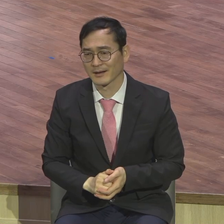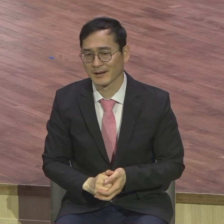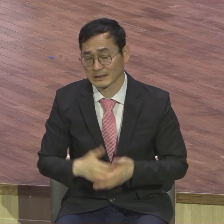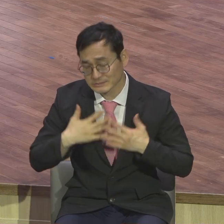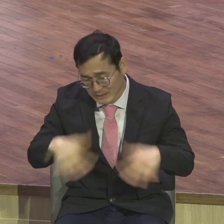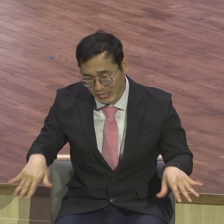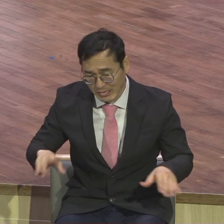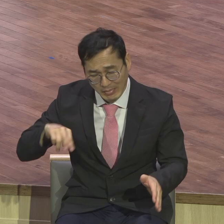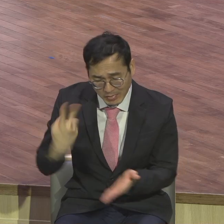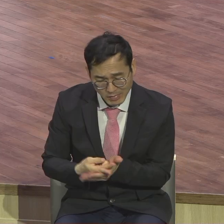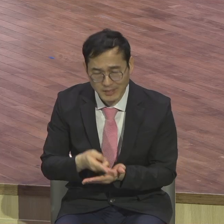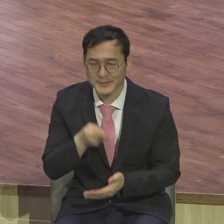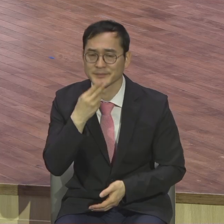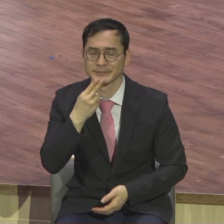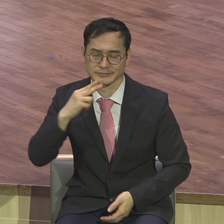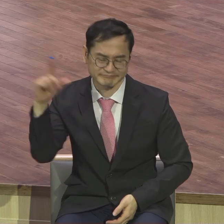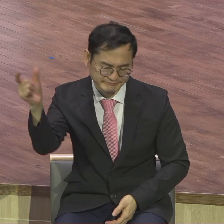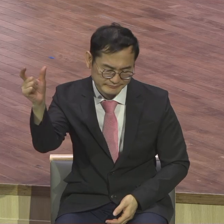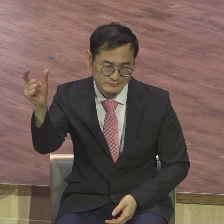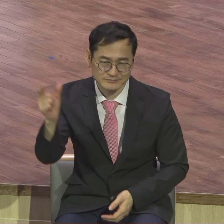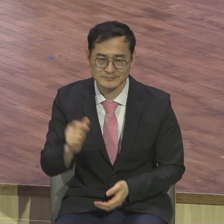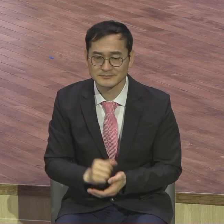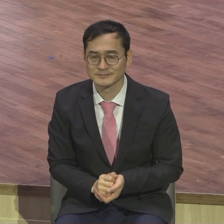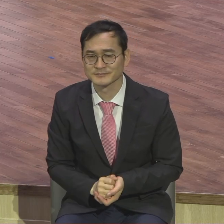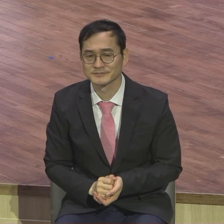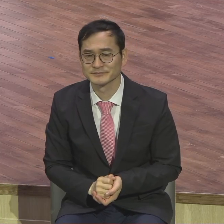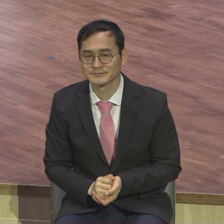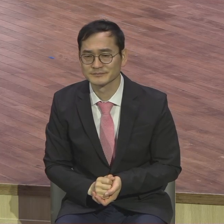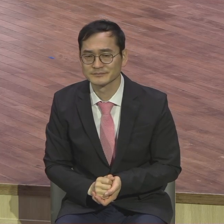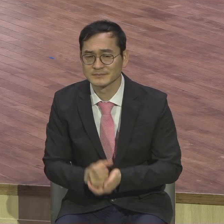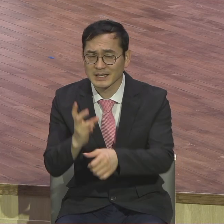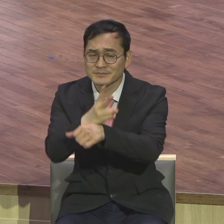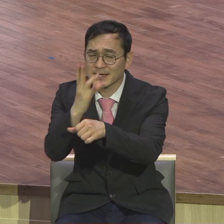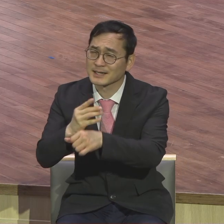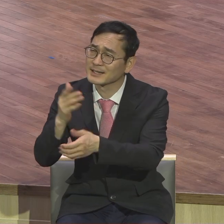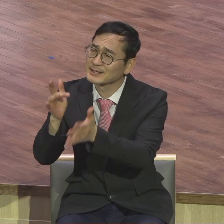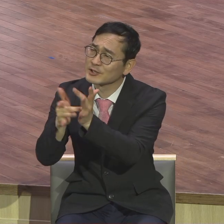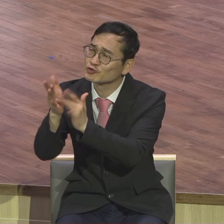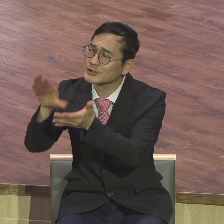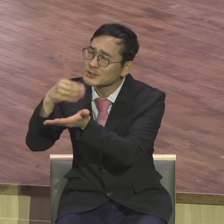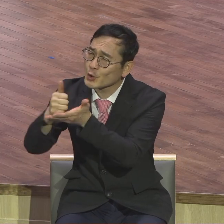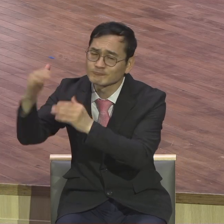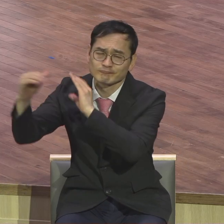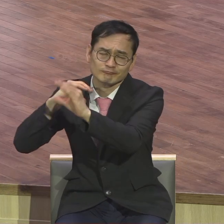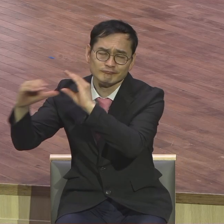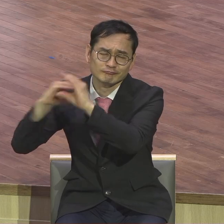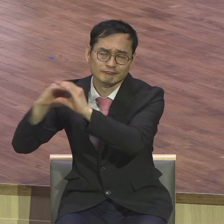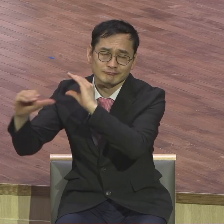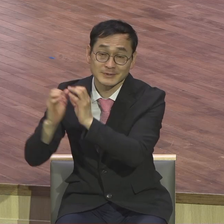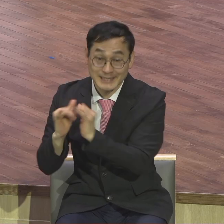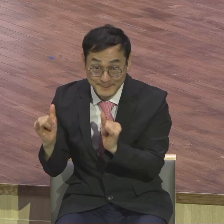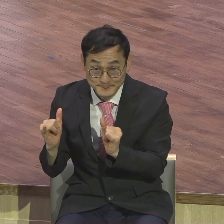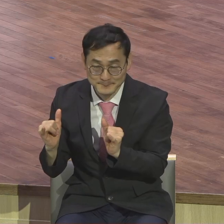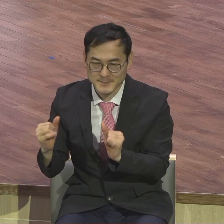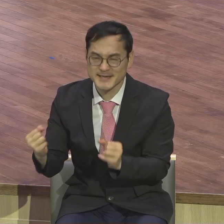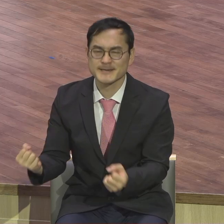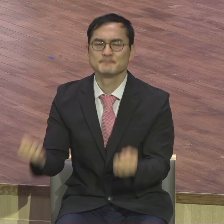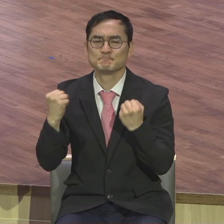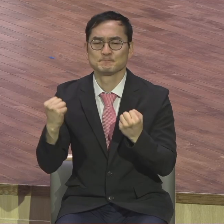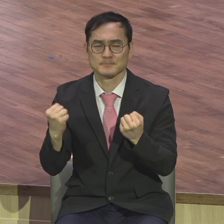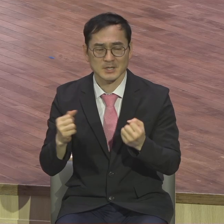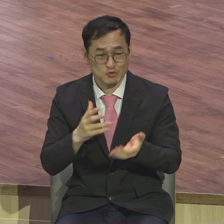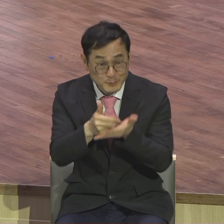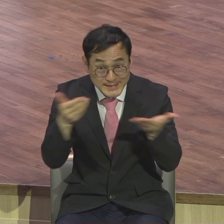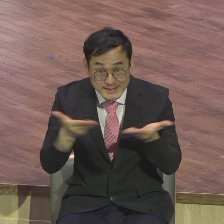예수 그리스도와 24시 소통되는 사람은 특징이 있습니다. 힘이 있어요. 사회가한테